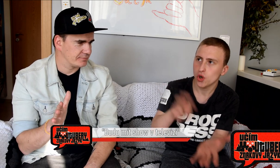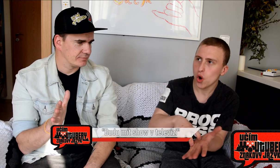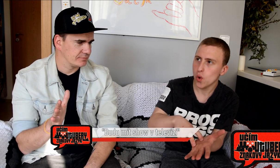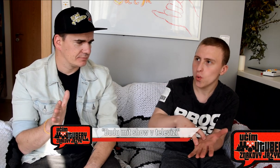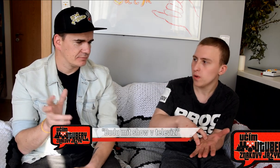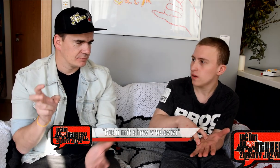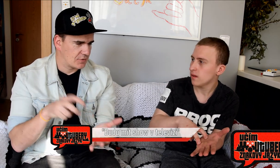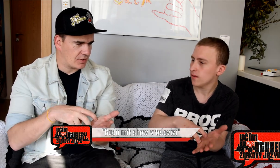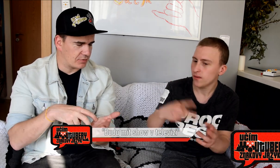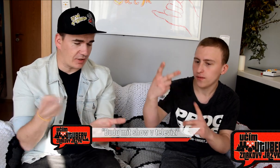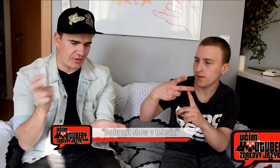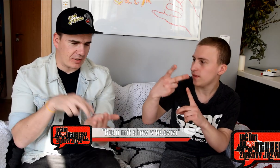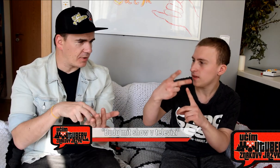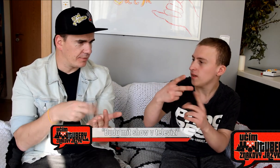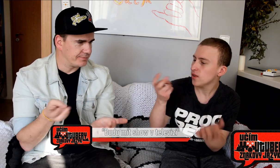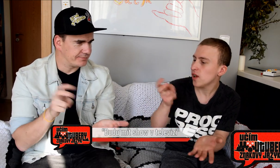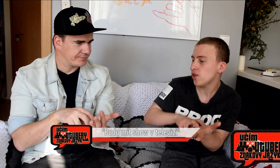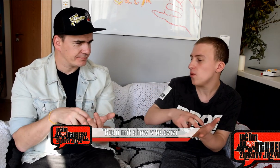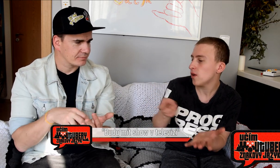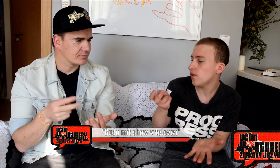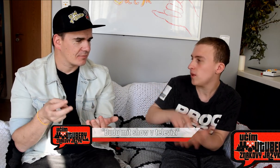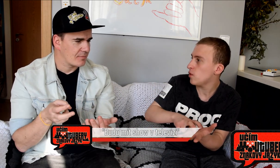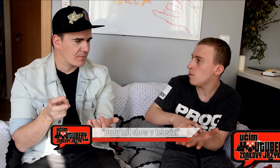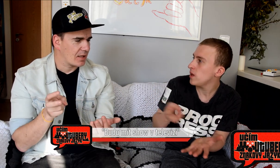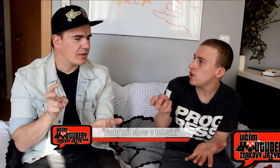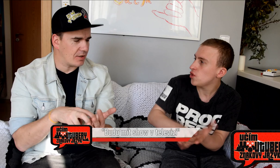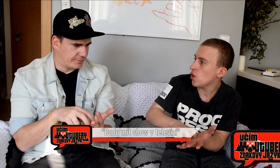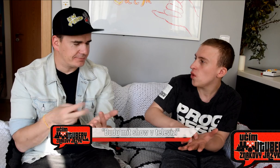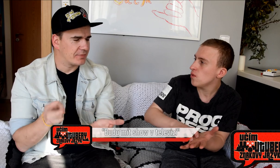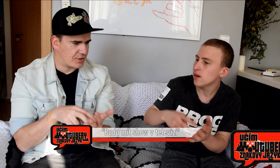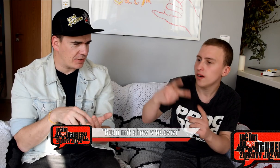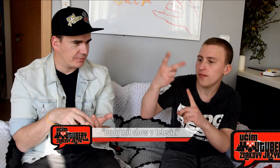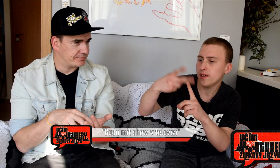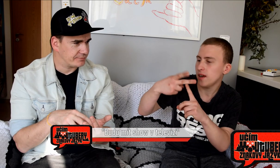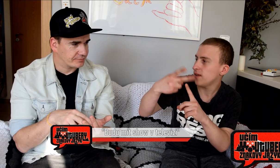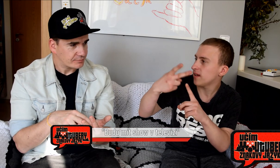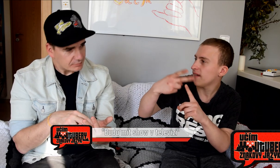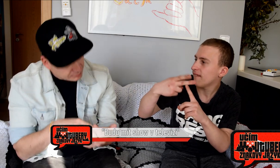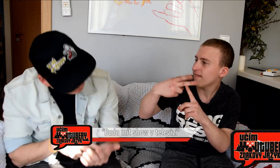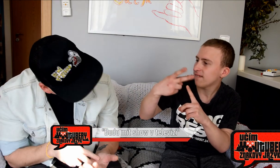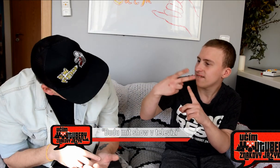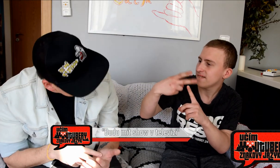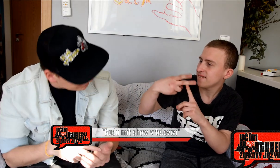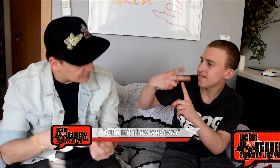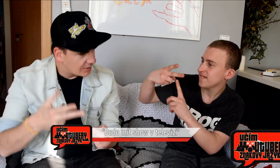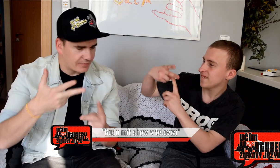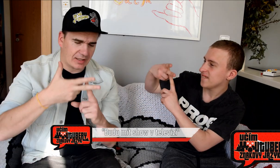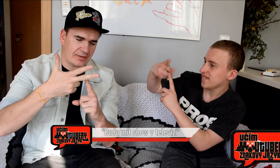Budu mít show. Show, tohle je show, jo. Jo, to je show jako vystoupení, jo, show v televizi.